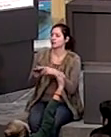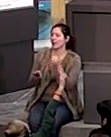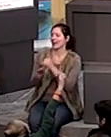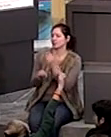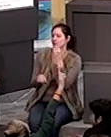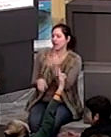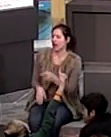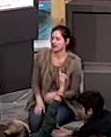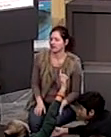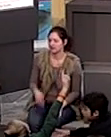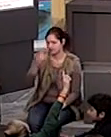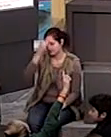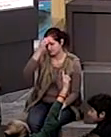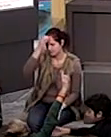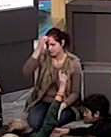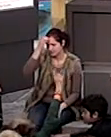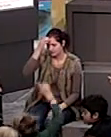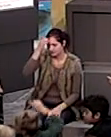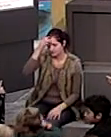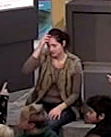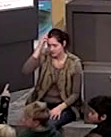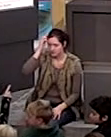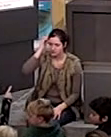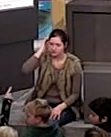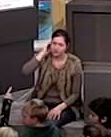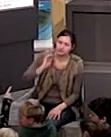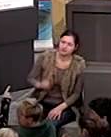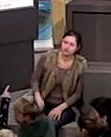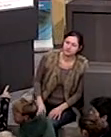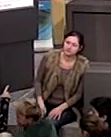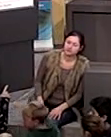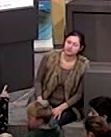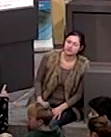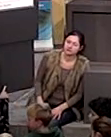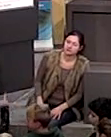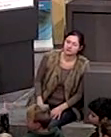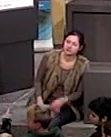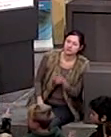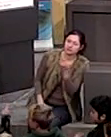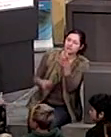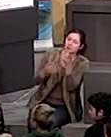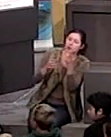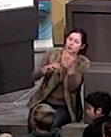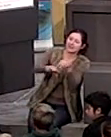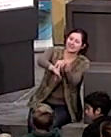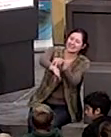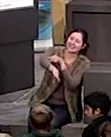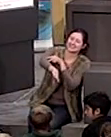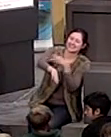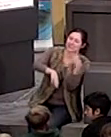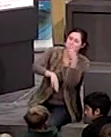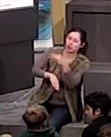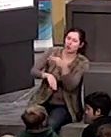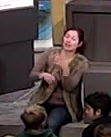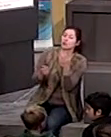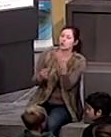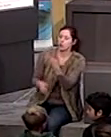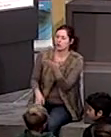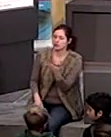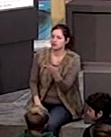vraag, hè? Want we zijn er echt ongeveer doorheen. Hoe zit het dan met een elektriciteitsstoring?